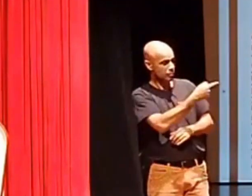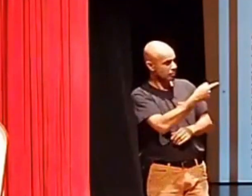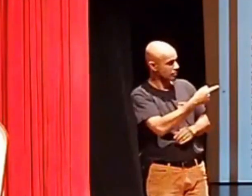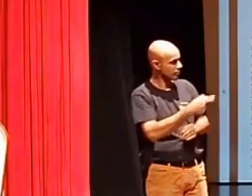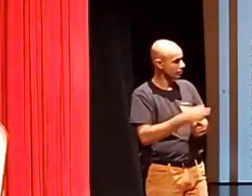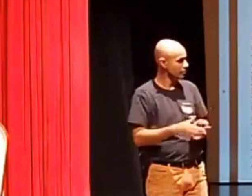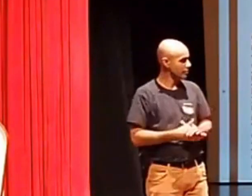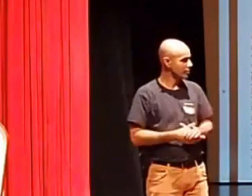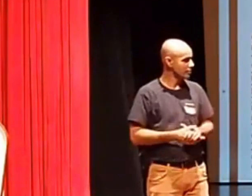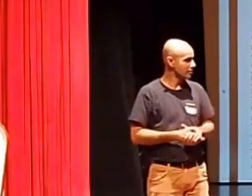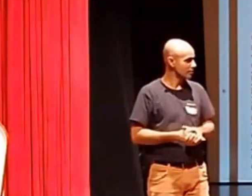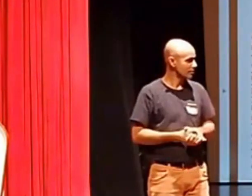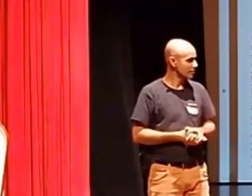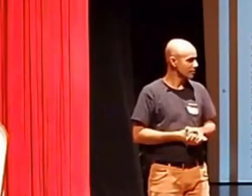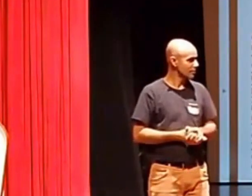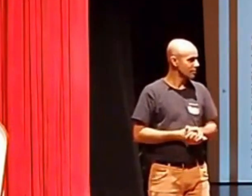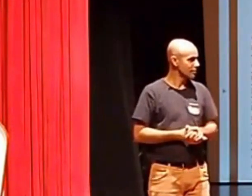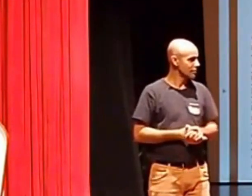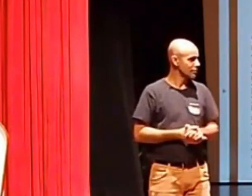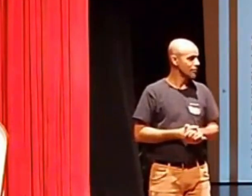solicita